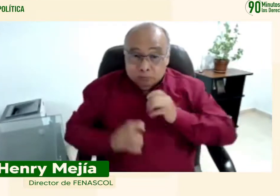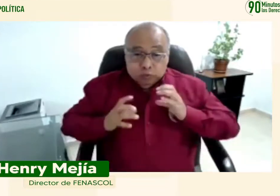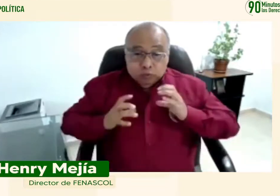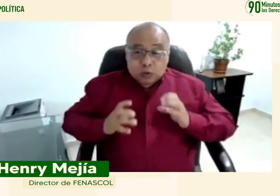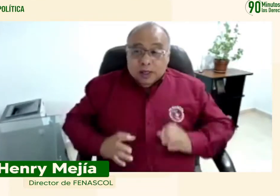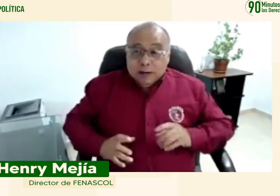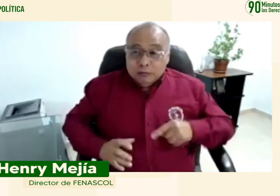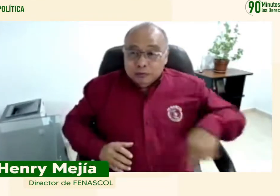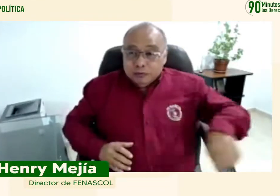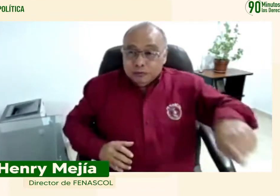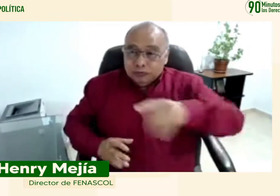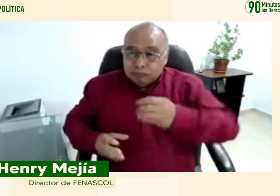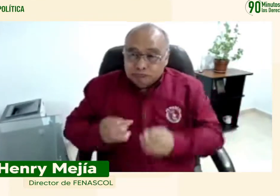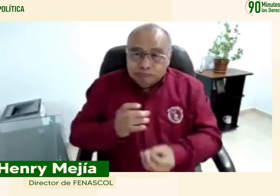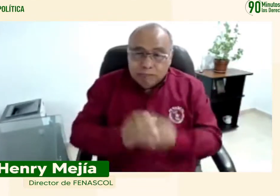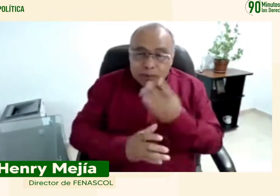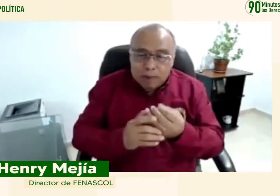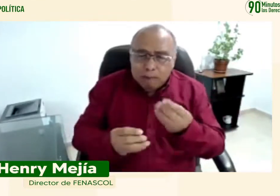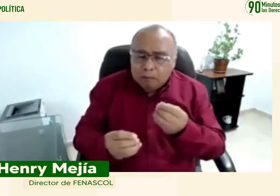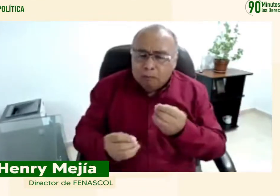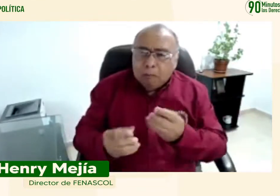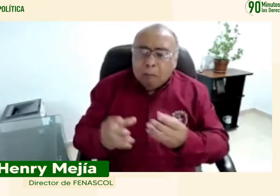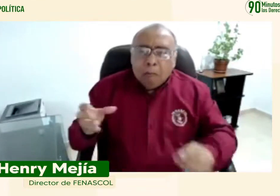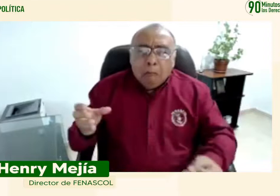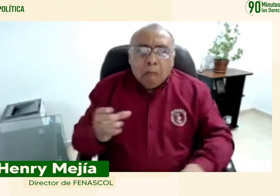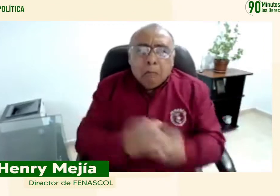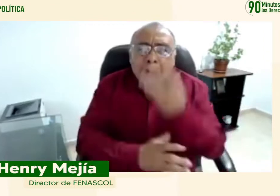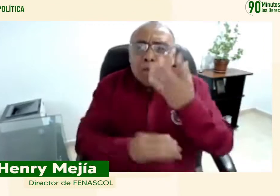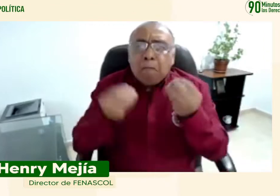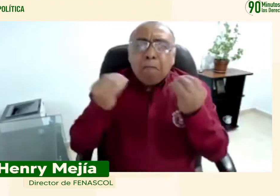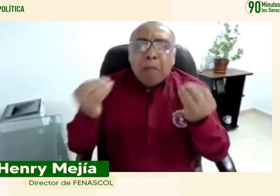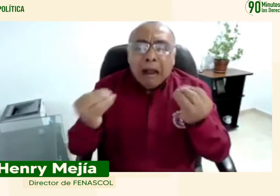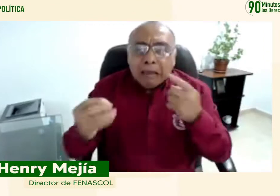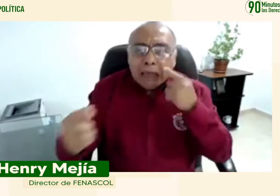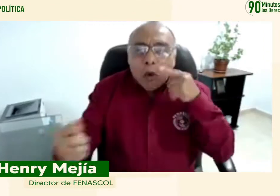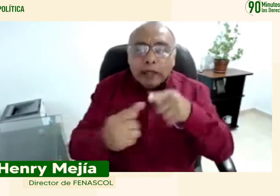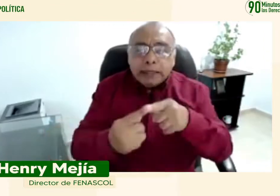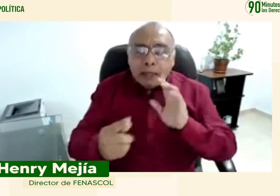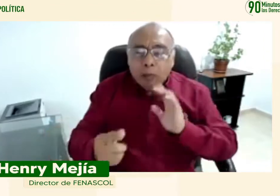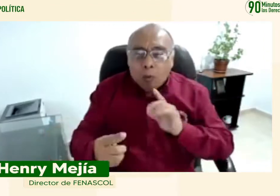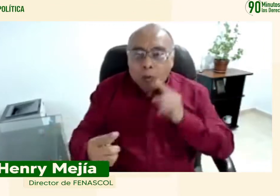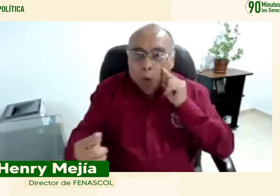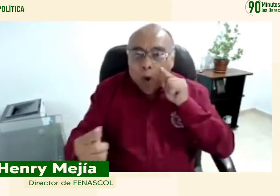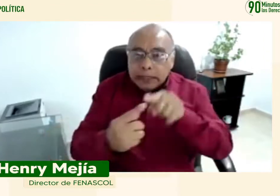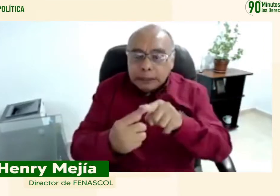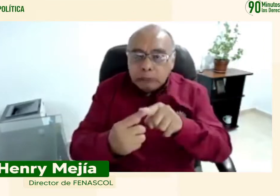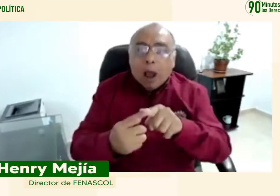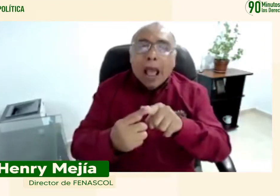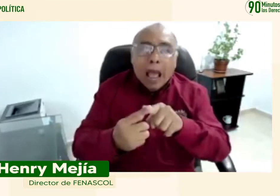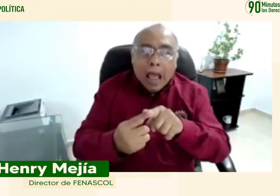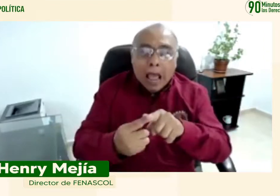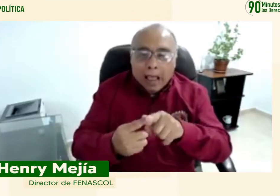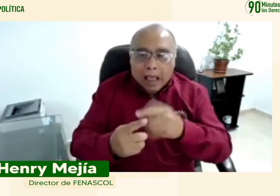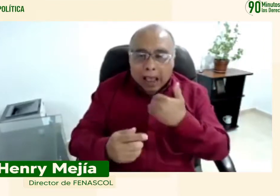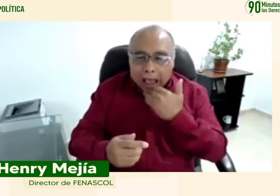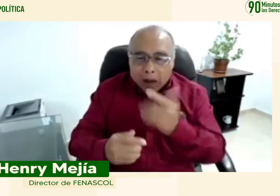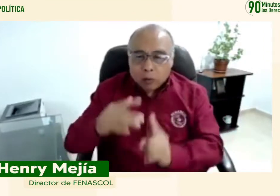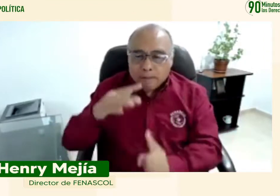quienes por ciudadanos todos los ciudadanos pueden crear una organización con un objetivo en común y